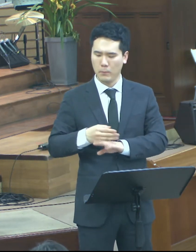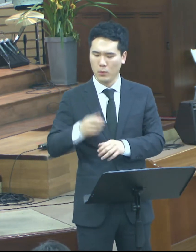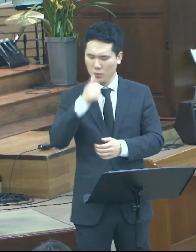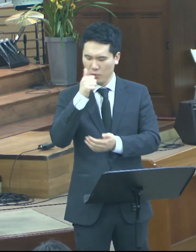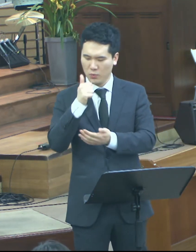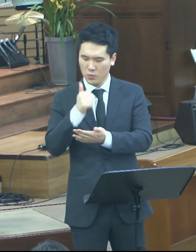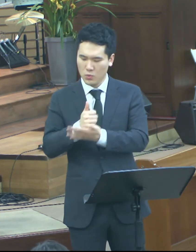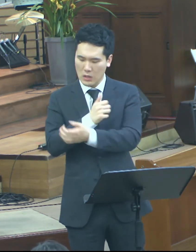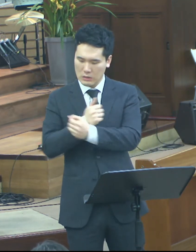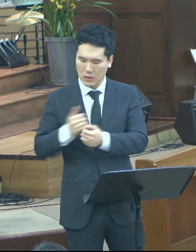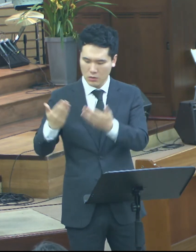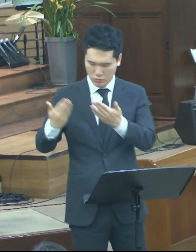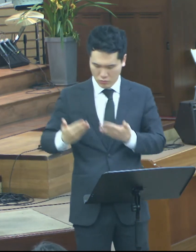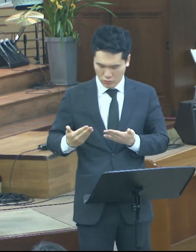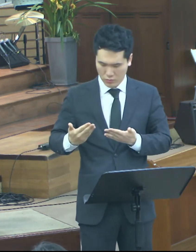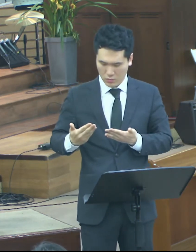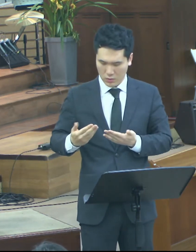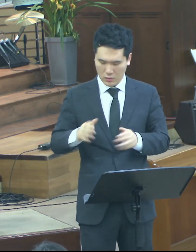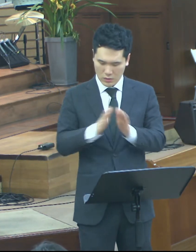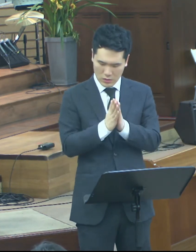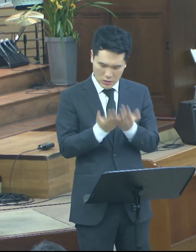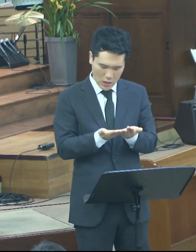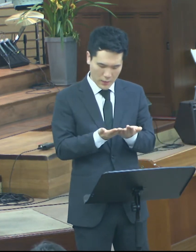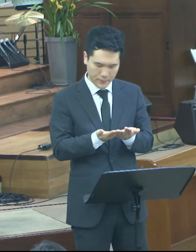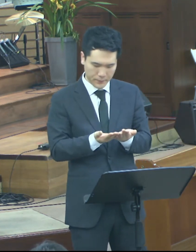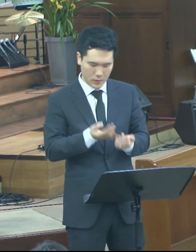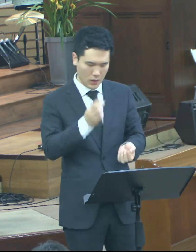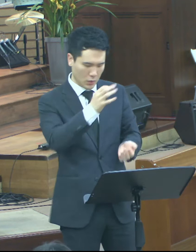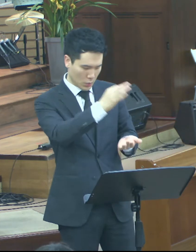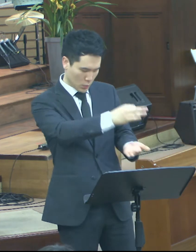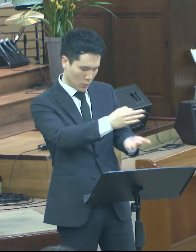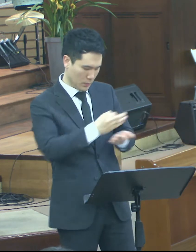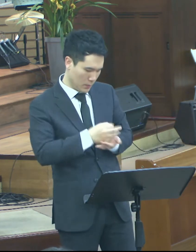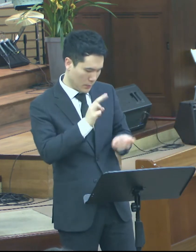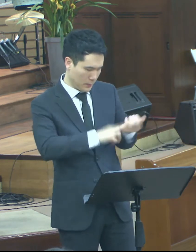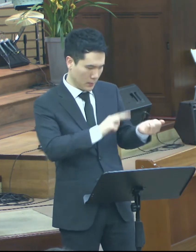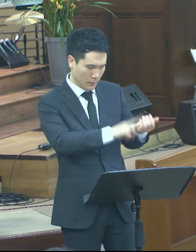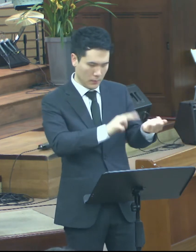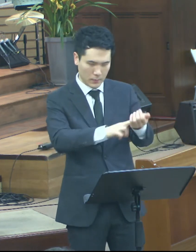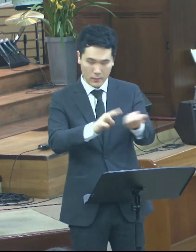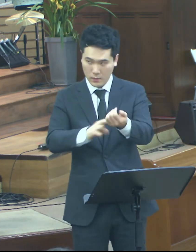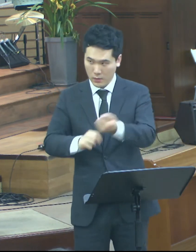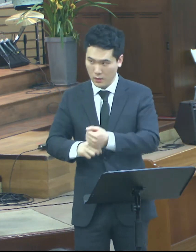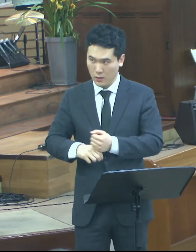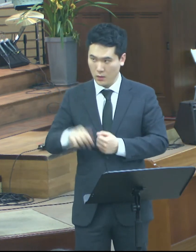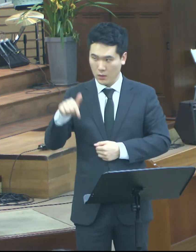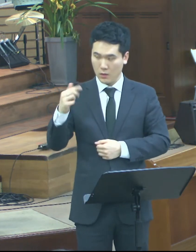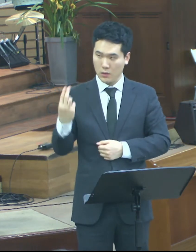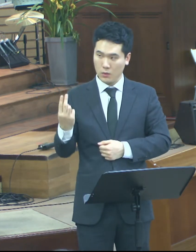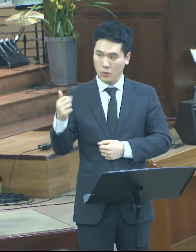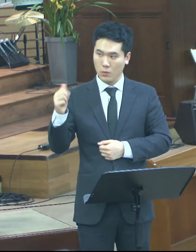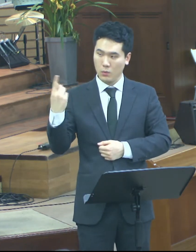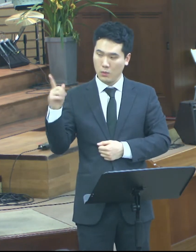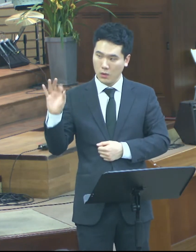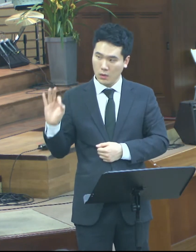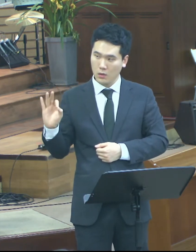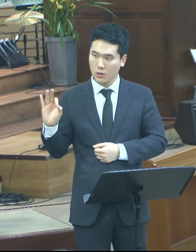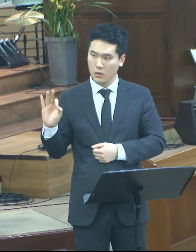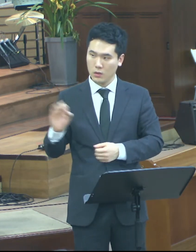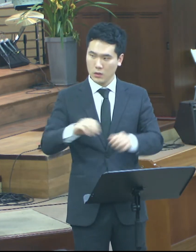그래서 1913년에 교황 레오 10세가 면죄부를 재발행했고 그 판매 총책에 해당되는